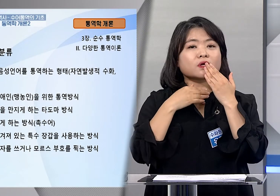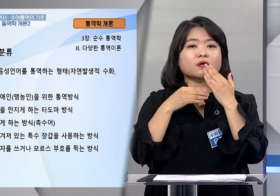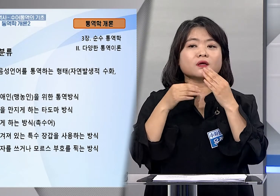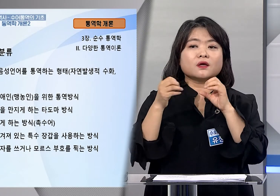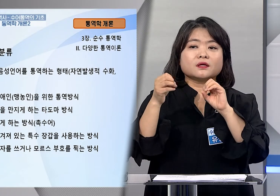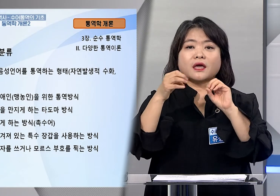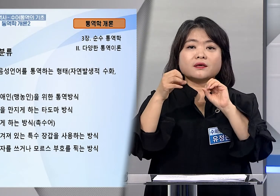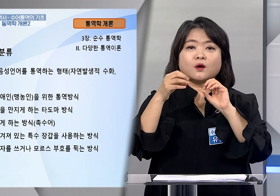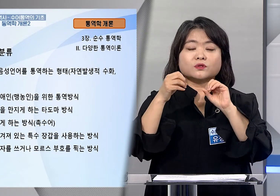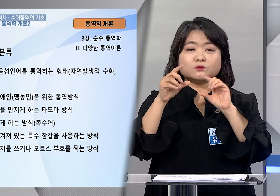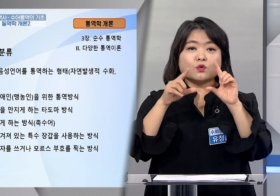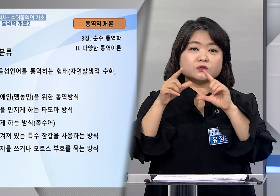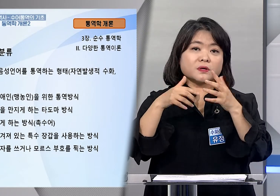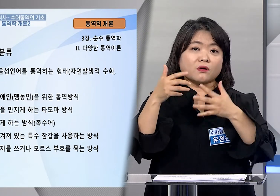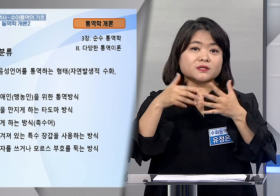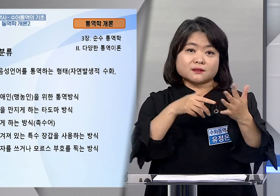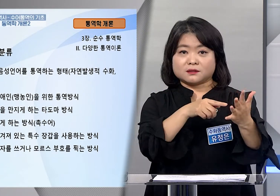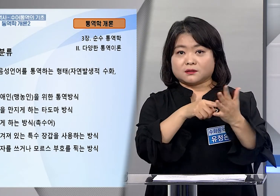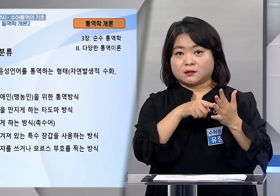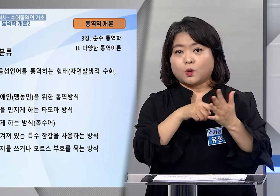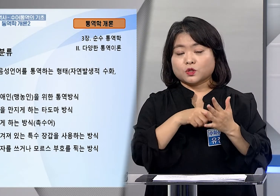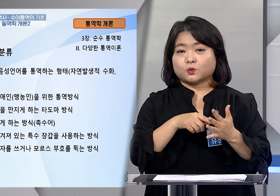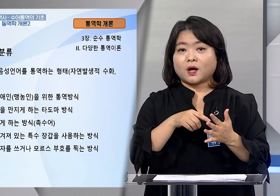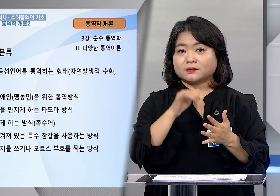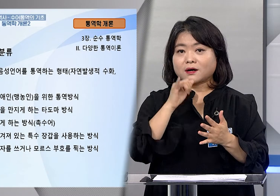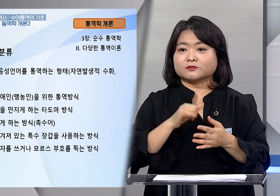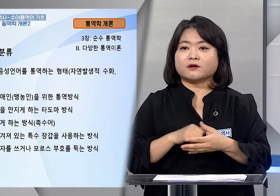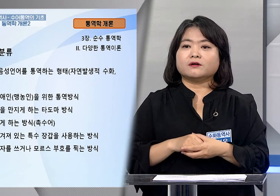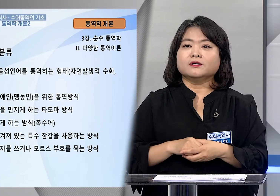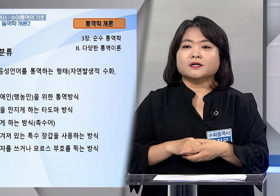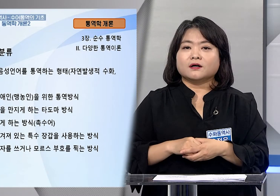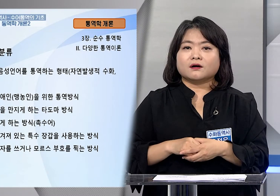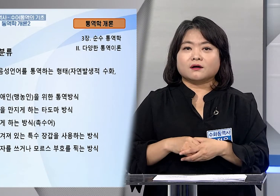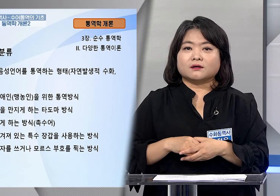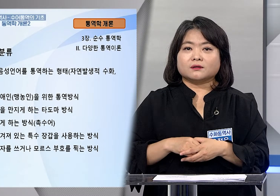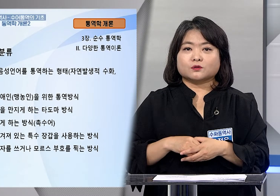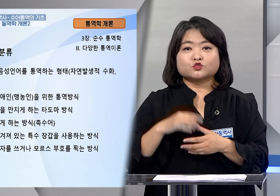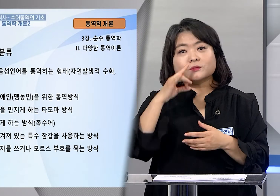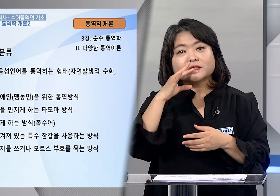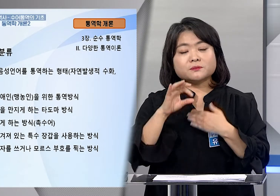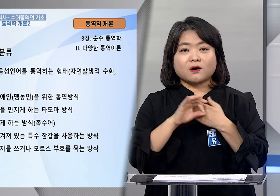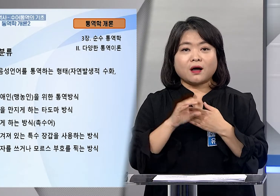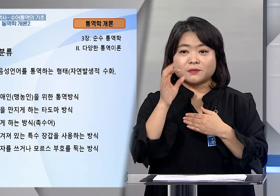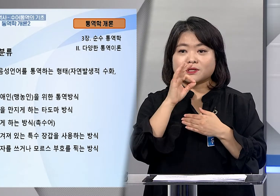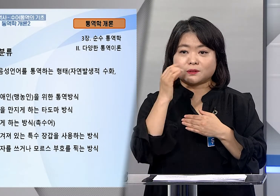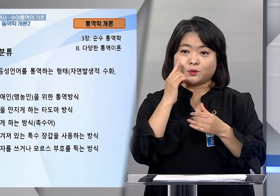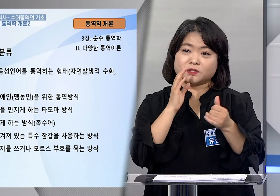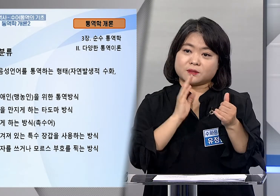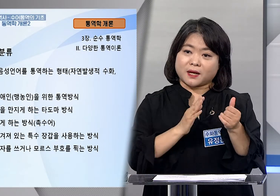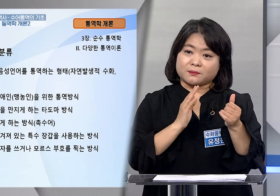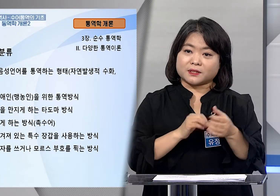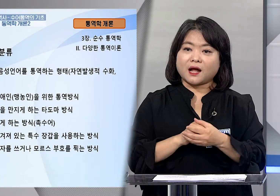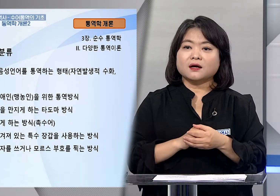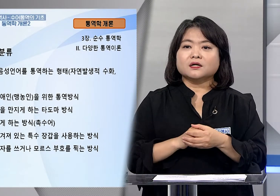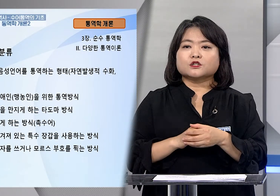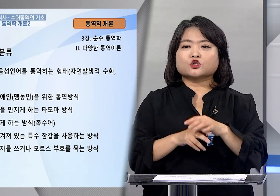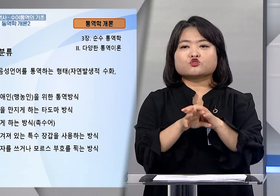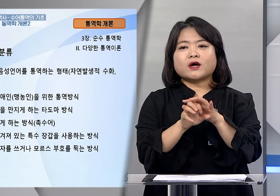얘기하고 있는 모습의 영상들이 나오기도 하더라고요. 궁금하시면 한번 찾아보시기 바랍니다. 그리고 수화를